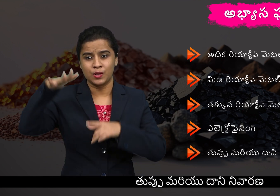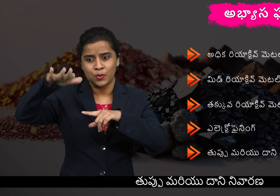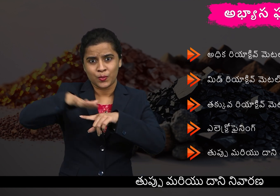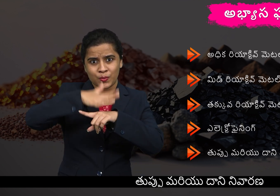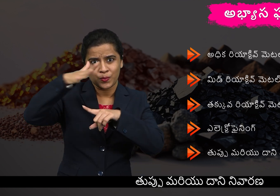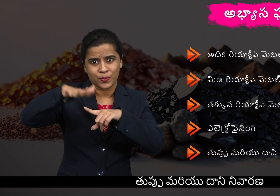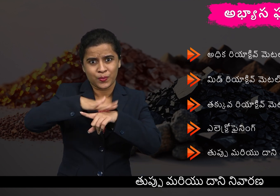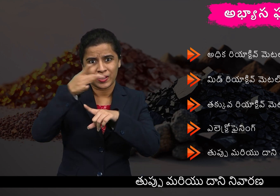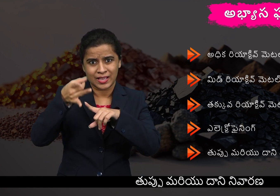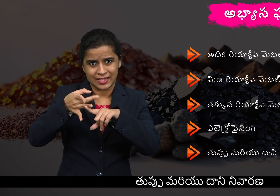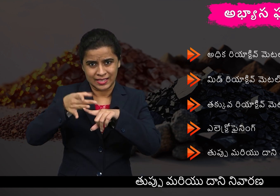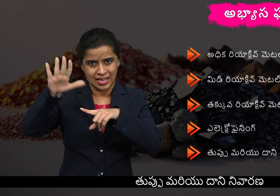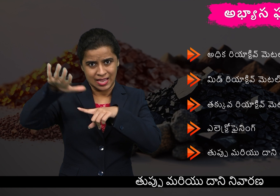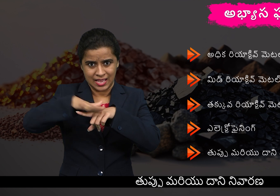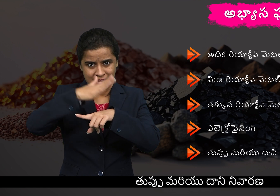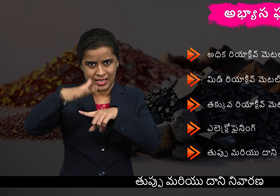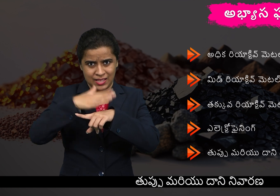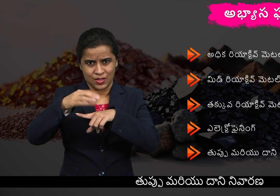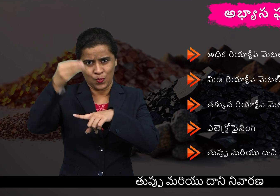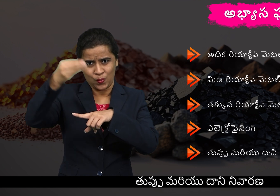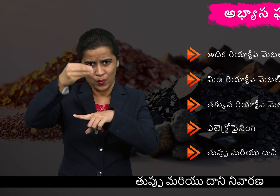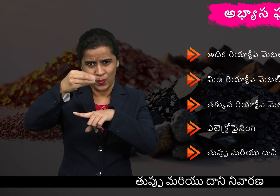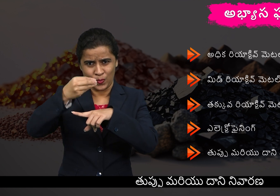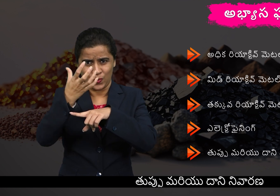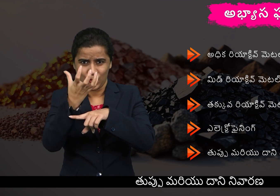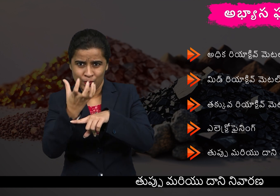తుప్పు మరియు దాని నివారణ.